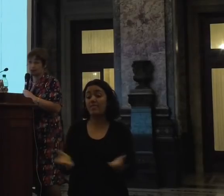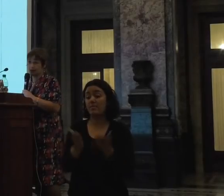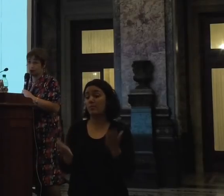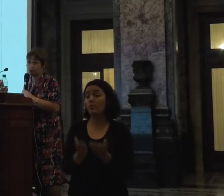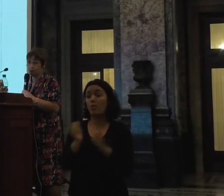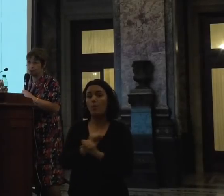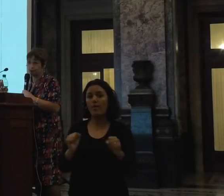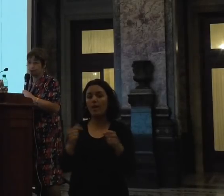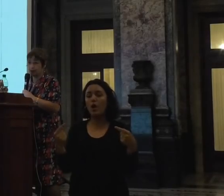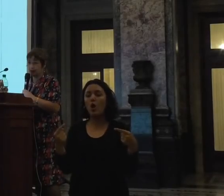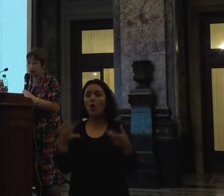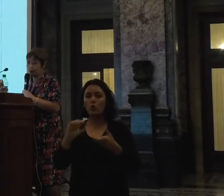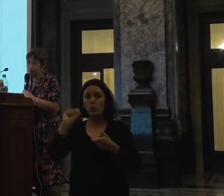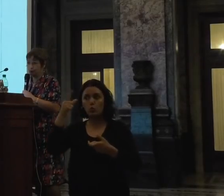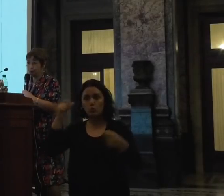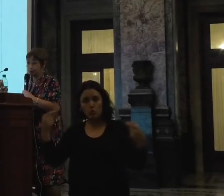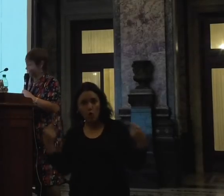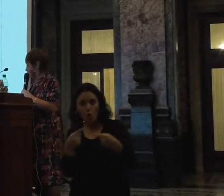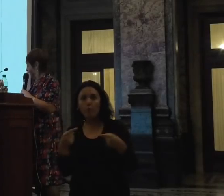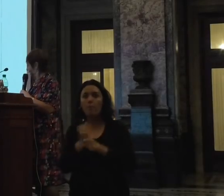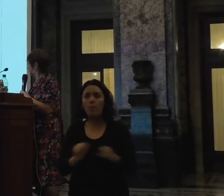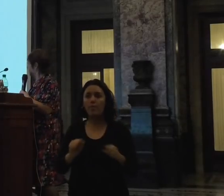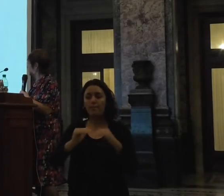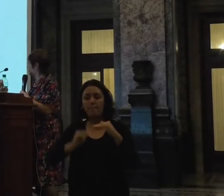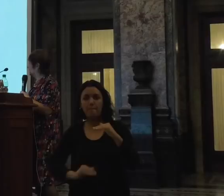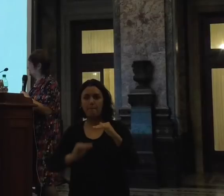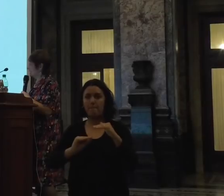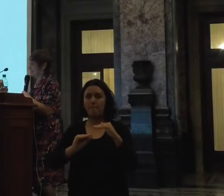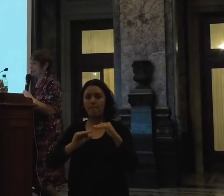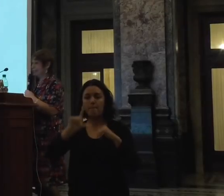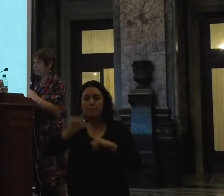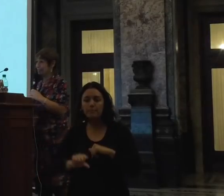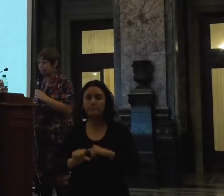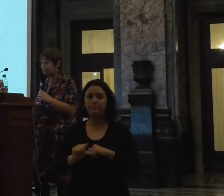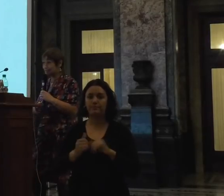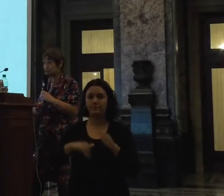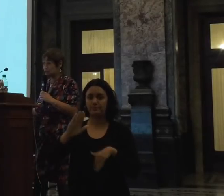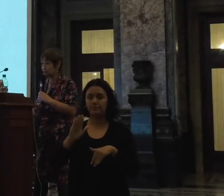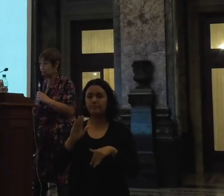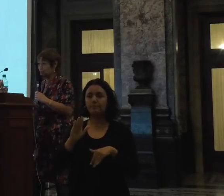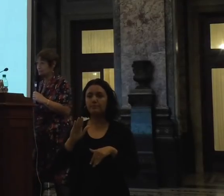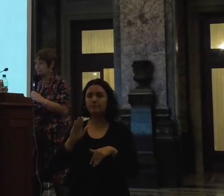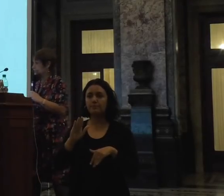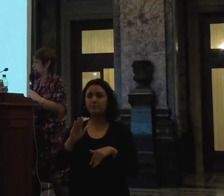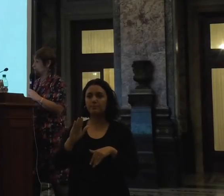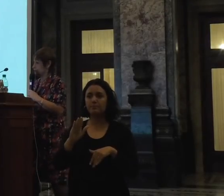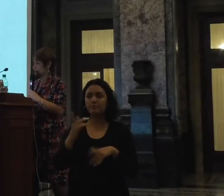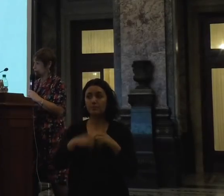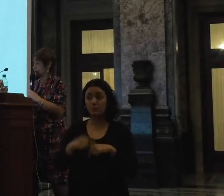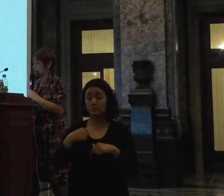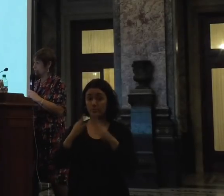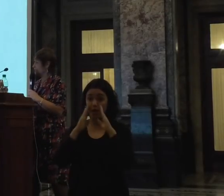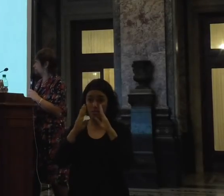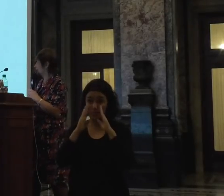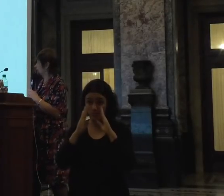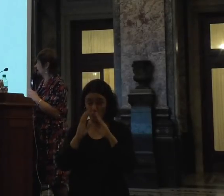mucho más bajo. ¿Está claro? Y eso demuestra que la atención, sin mover los